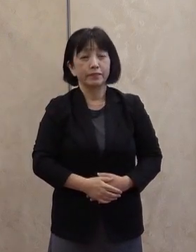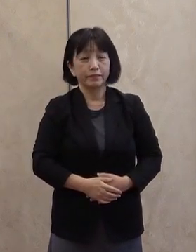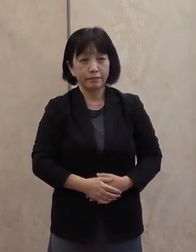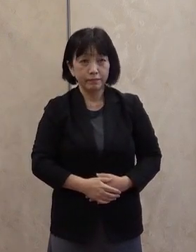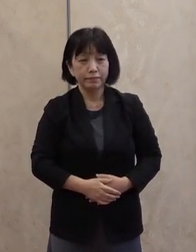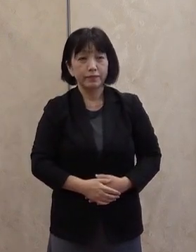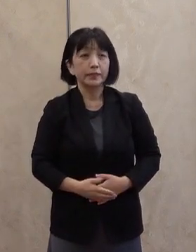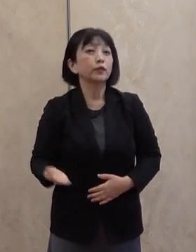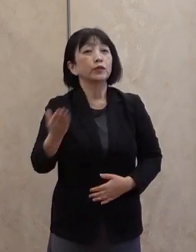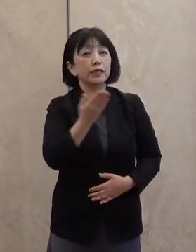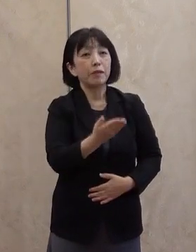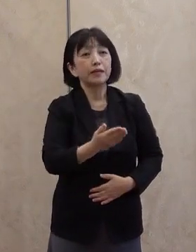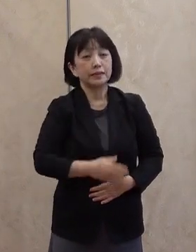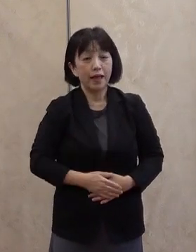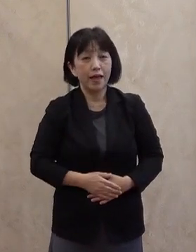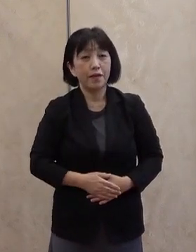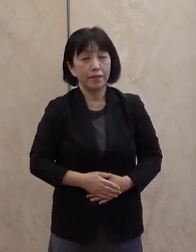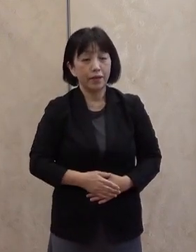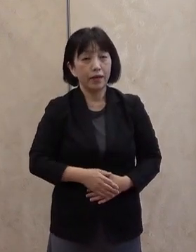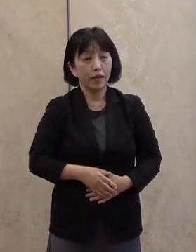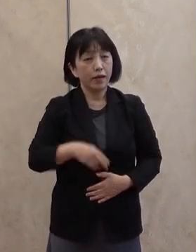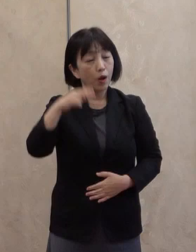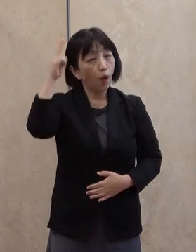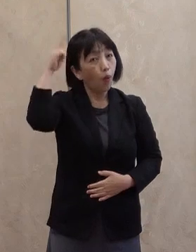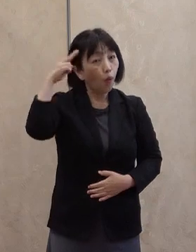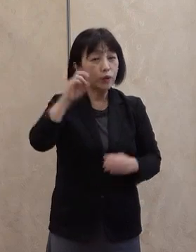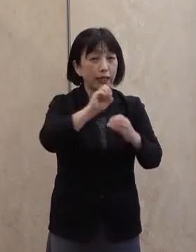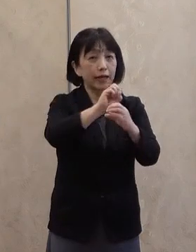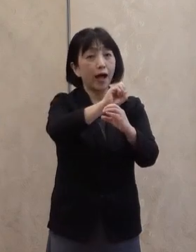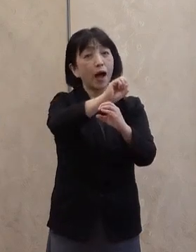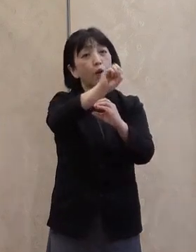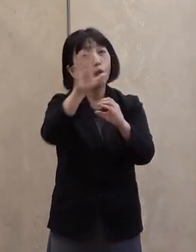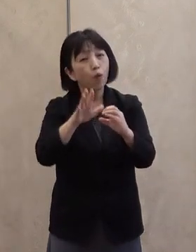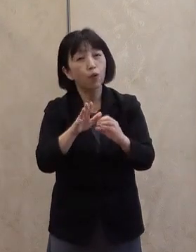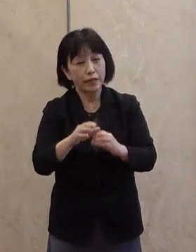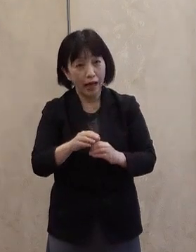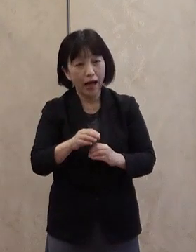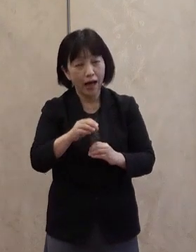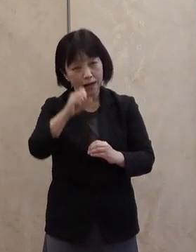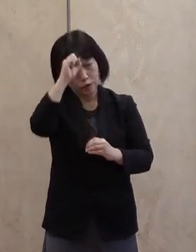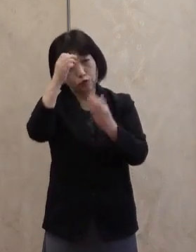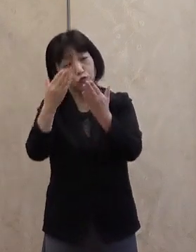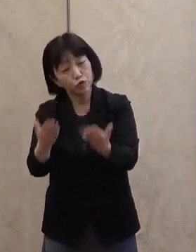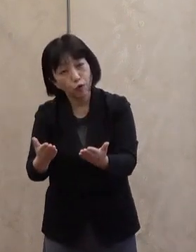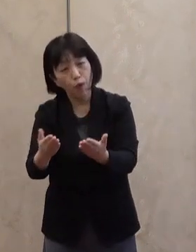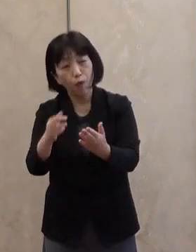引き続いてです。これは大阪コロナ重症センターと宿泊療養施設において